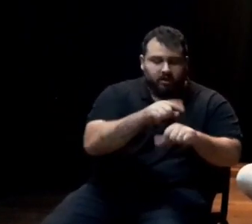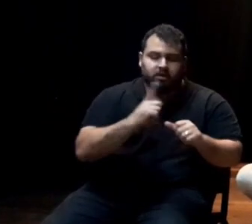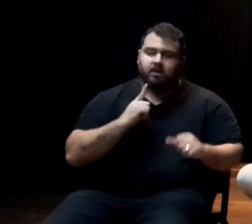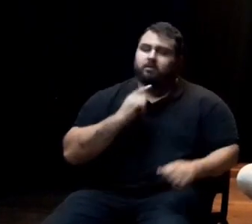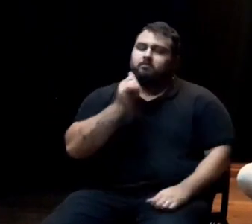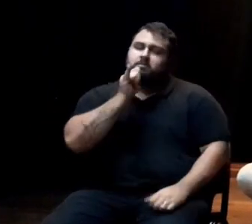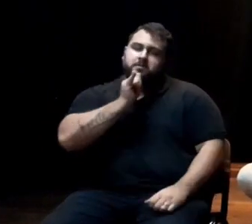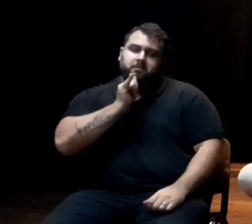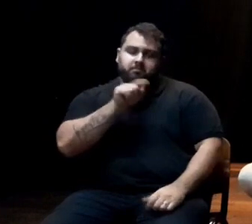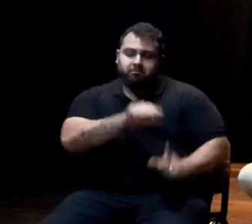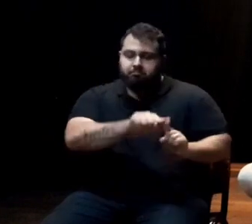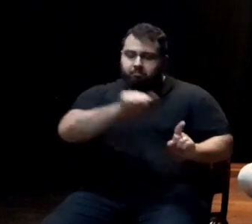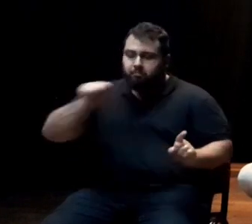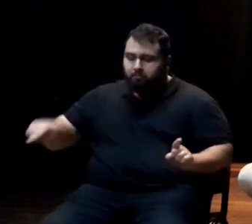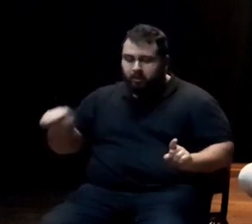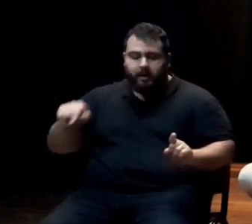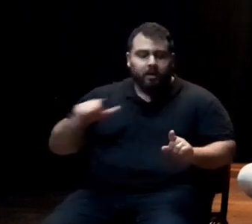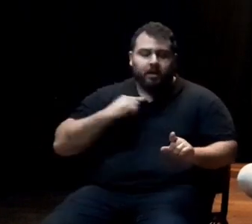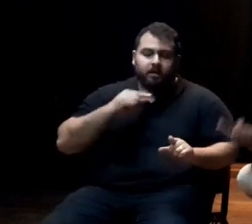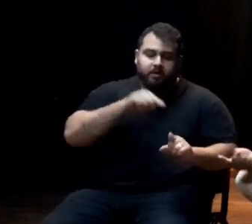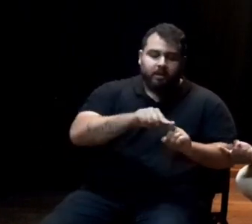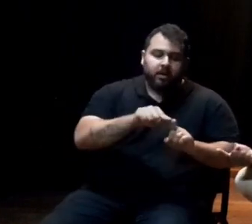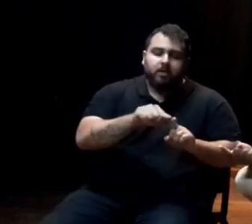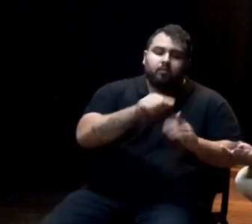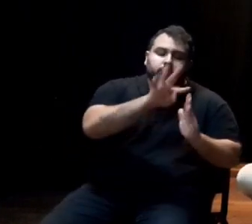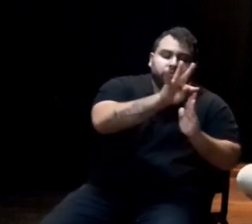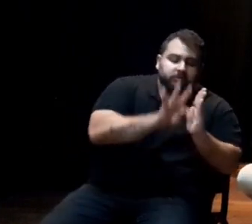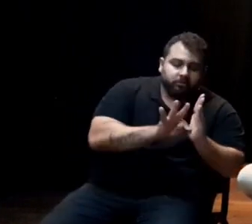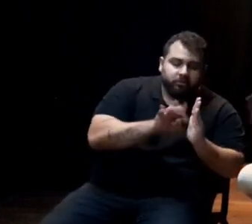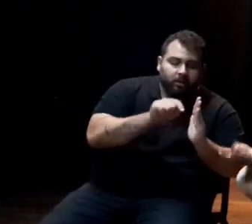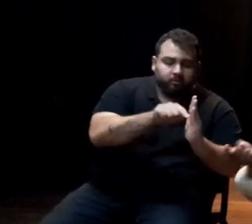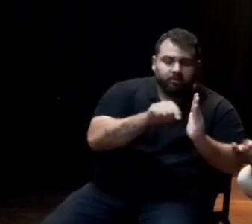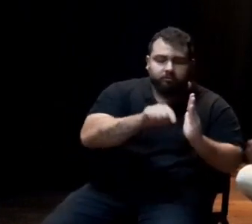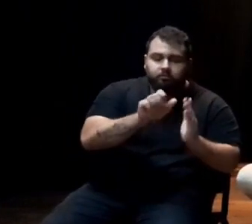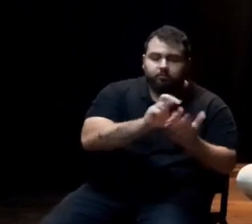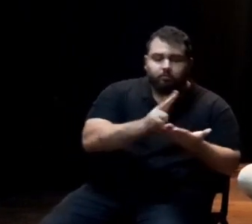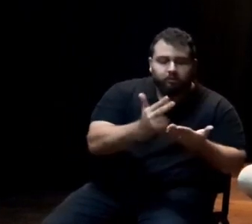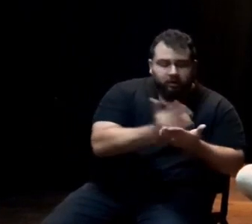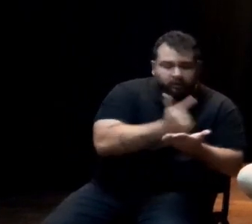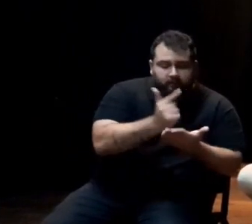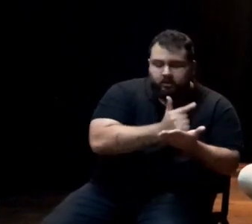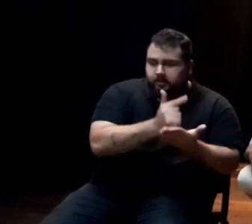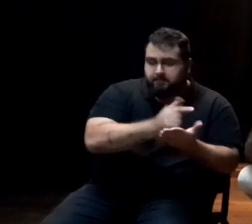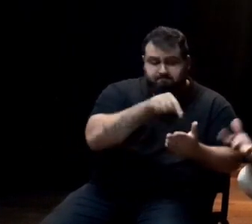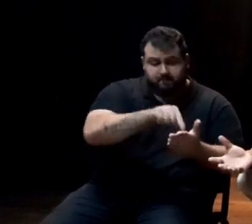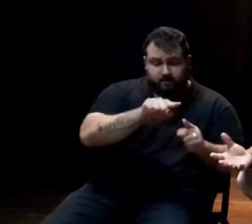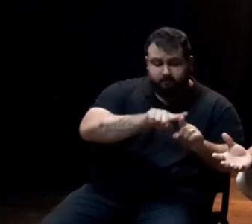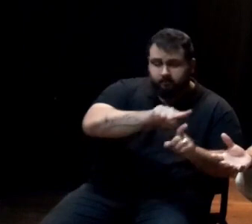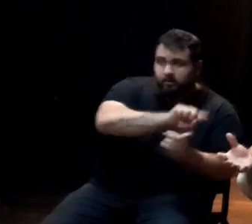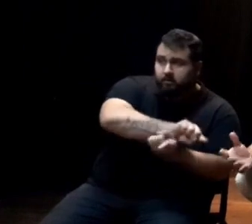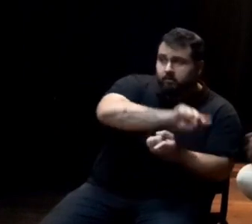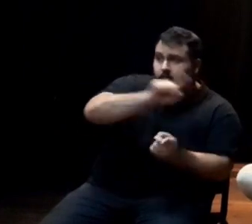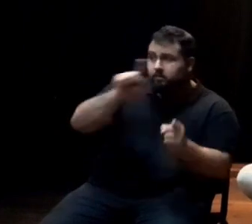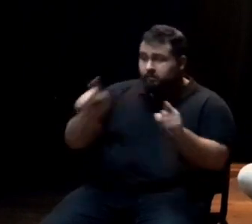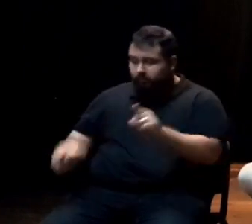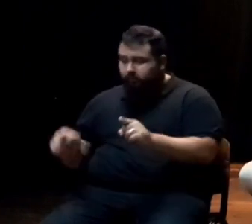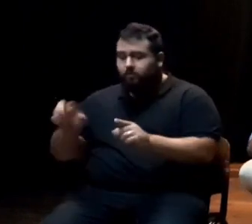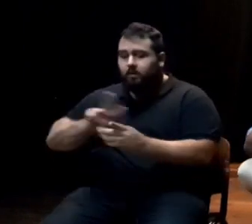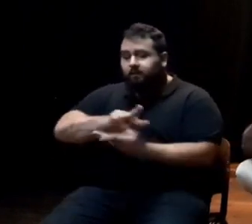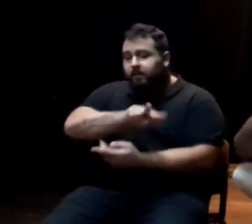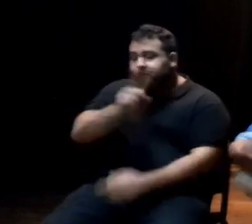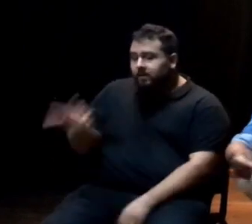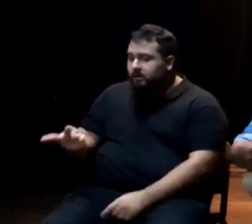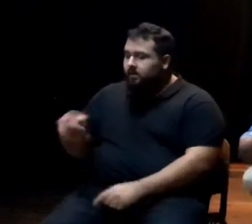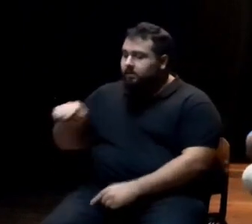Don Quixote e faz uma tradução dele para vídeo, todo ele em língua de sinais. Isso é o ato de tradução. Você tem um tempo